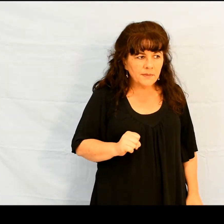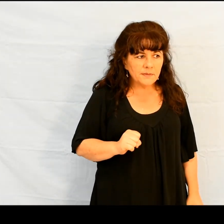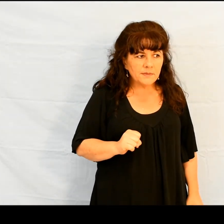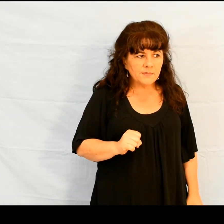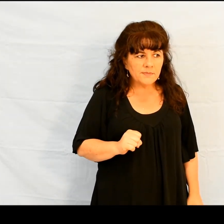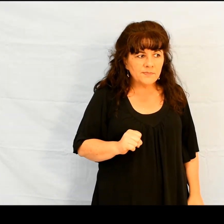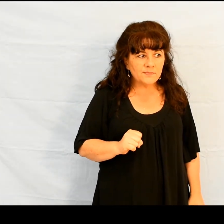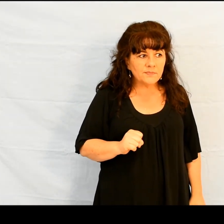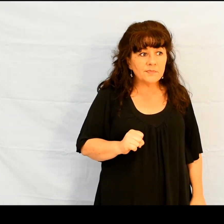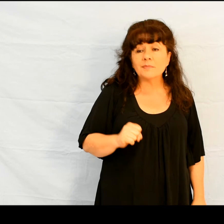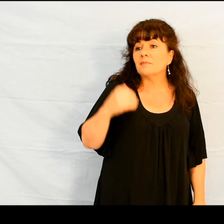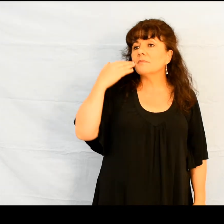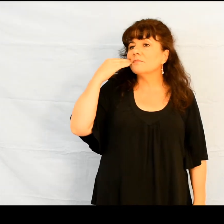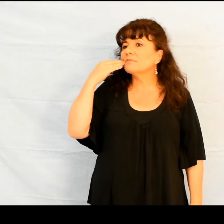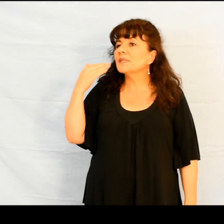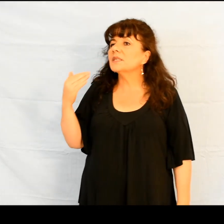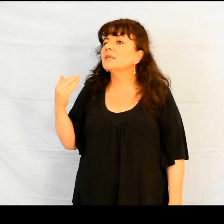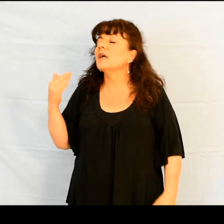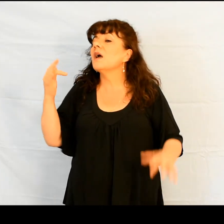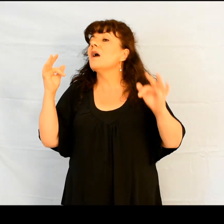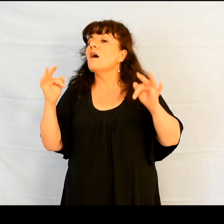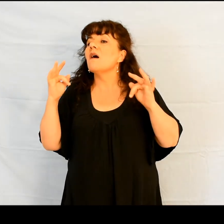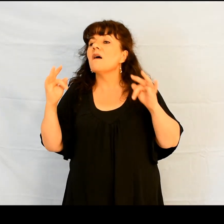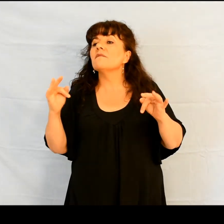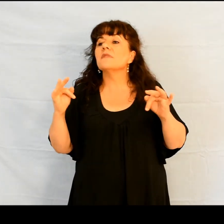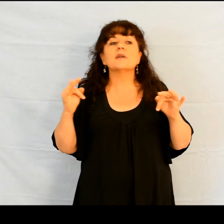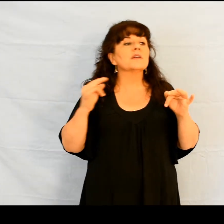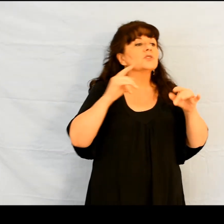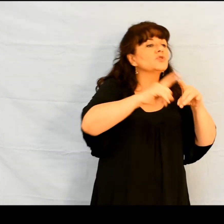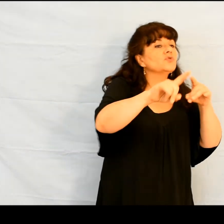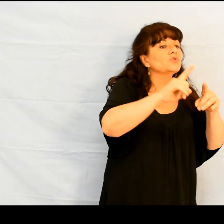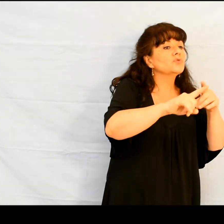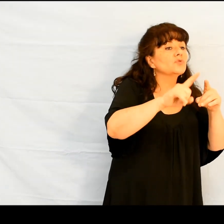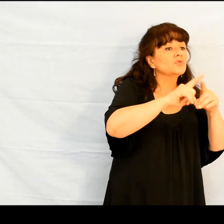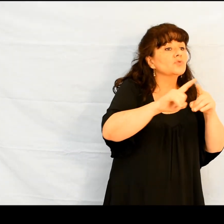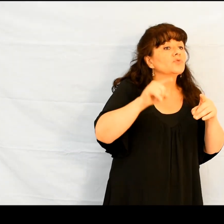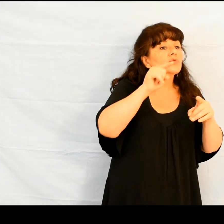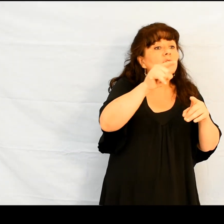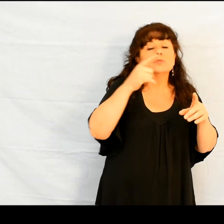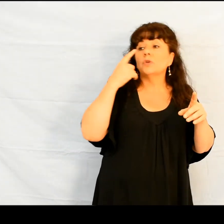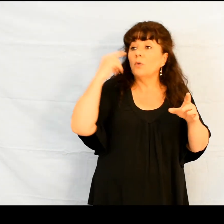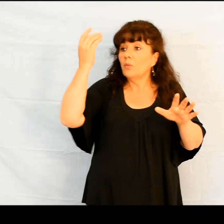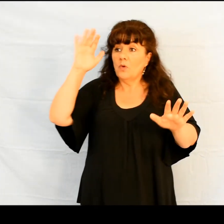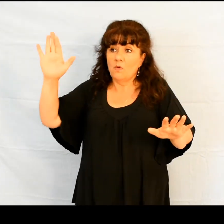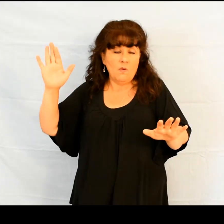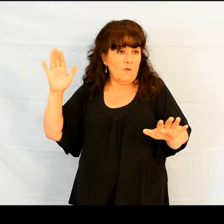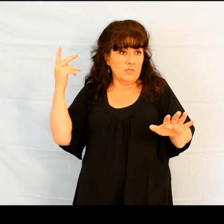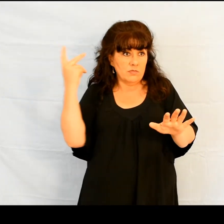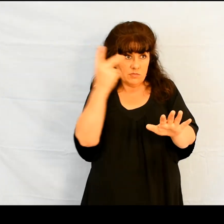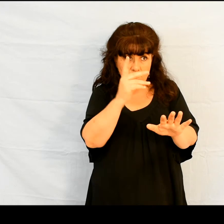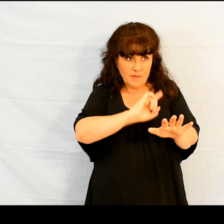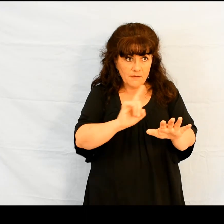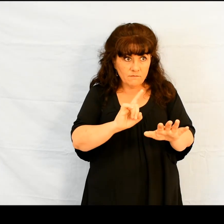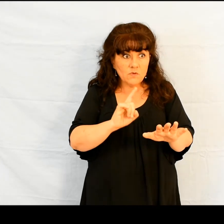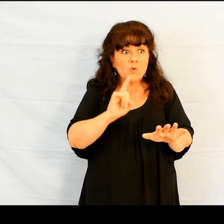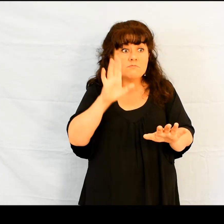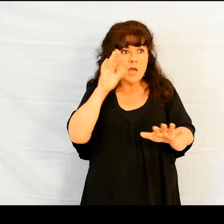Et si pour ce qui est à autrui, vous n'avez pas été digne de confiance, ce qui vous